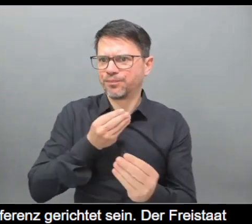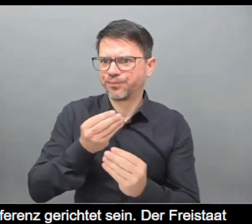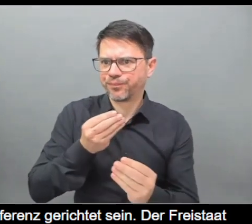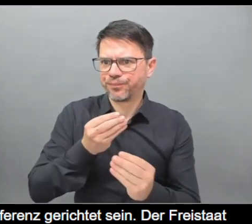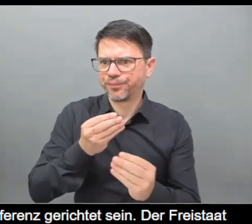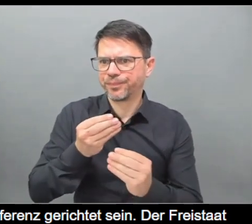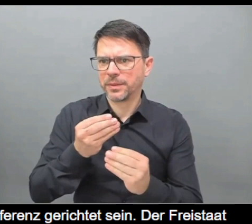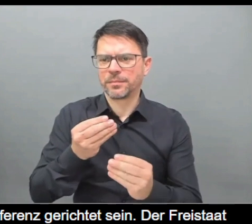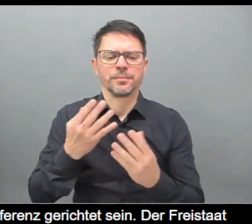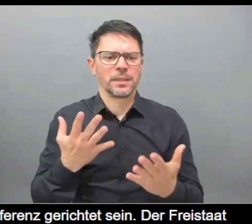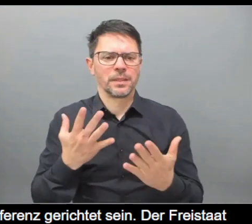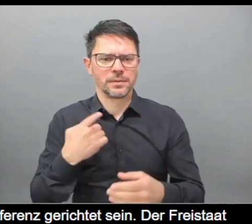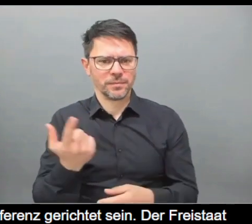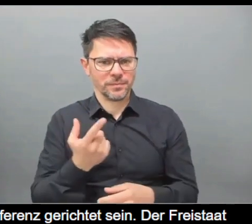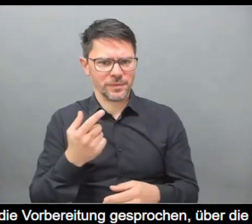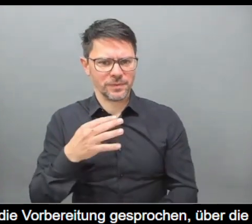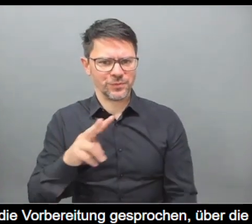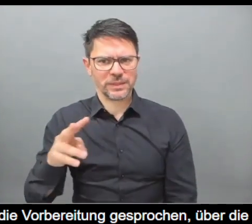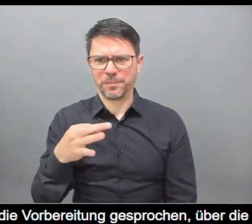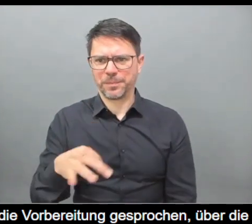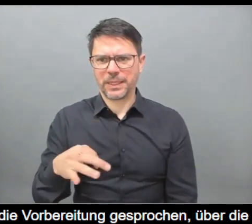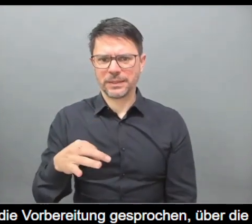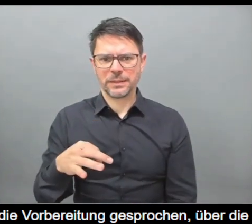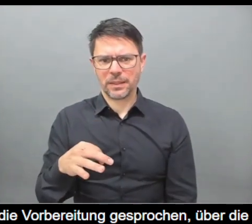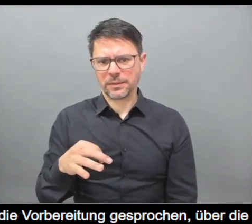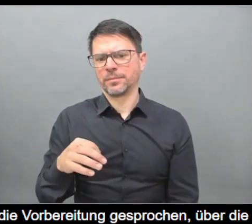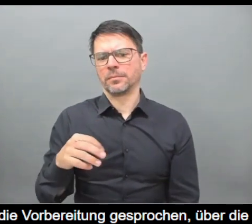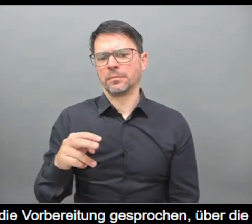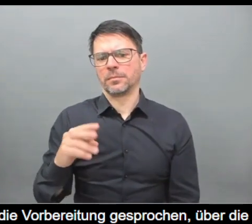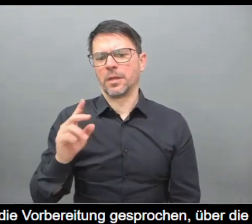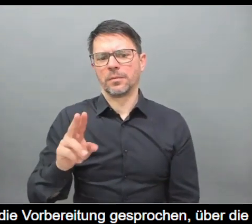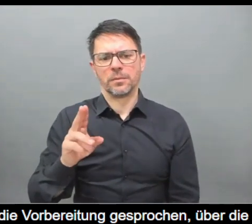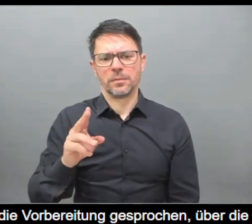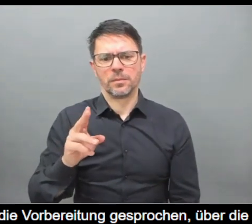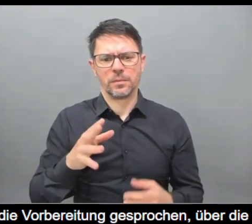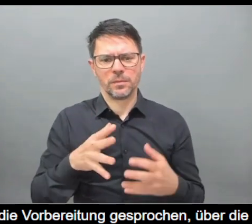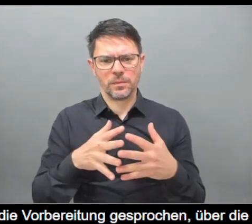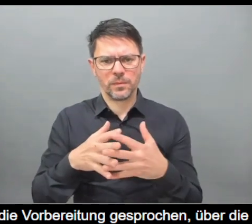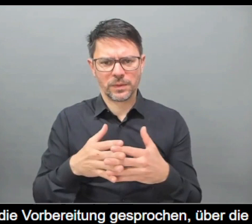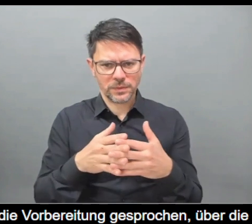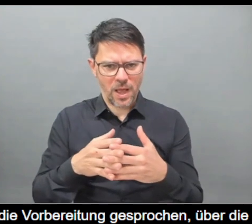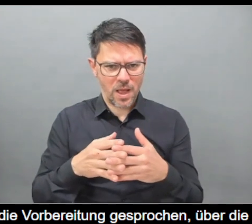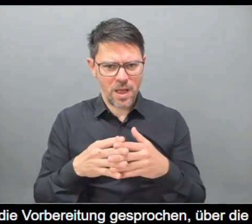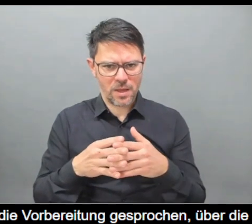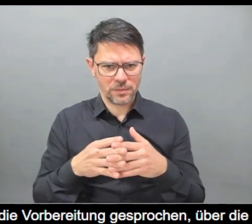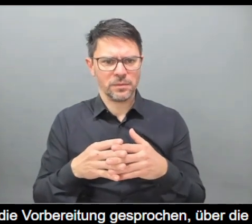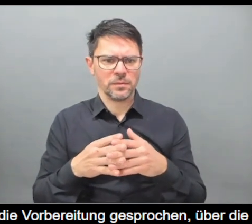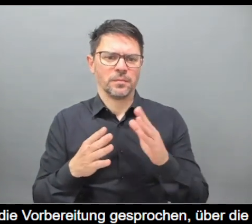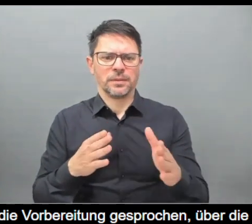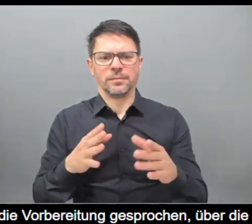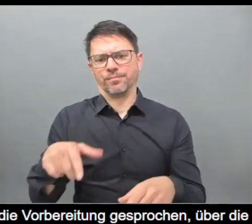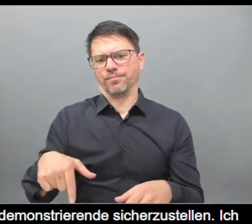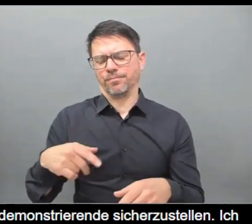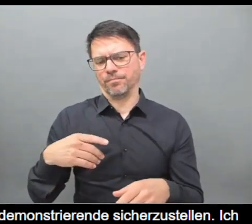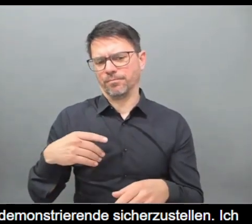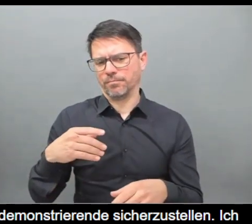Abendessen am Samstag in der Residenz ausrichten. Also es wird insgesamt eine bedeutende Tagung. Wir sind sehr froh und auch